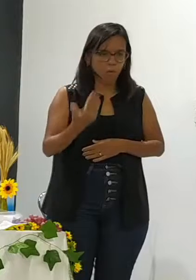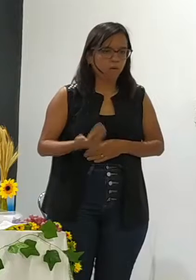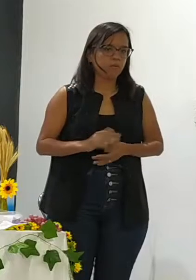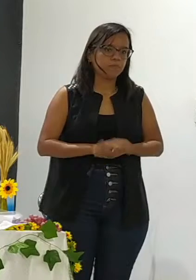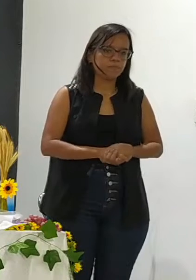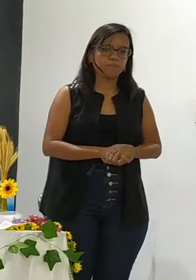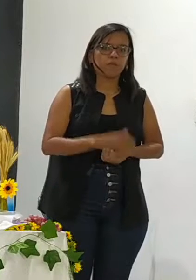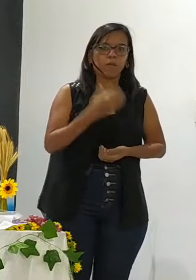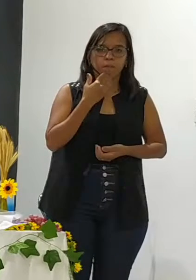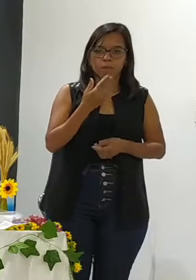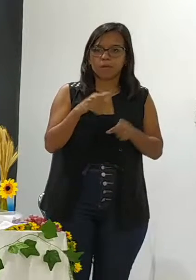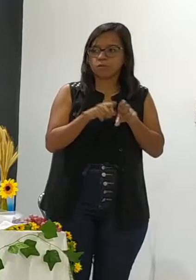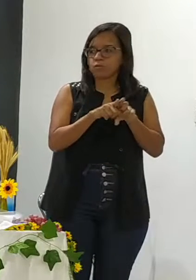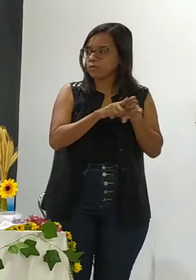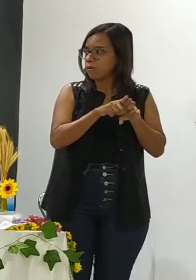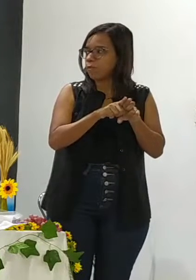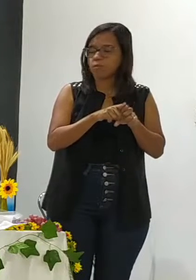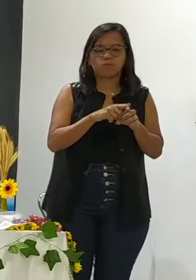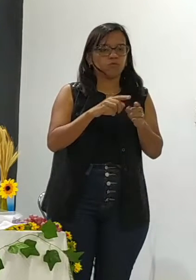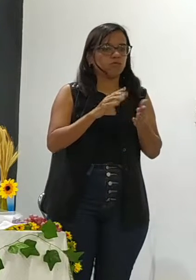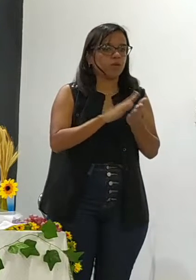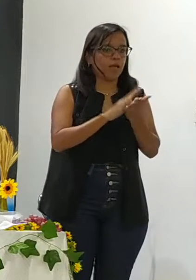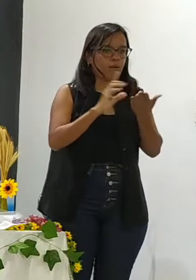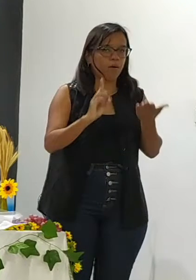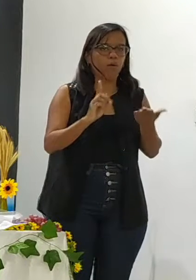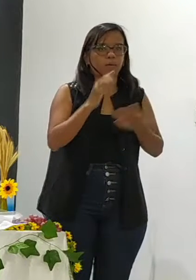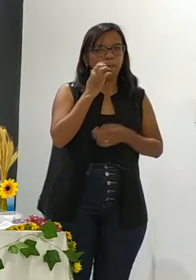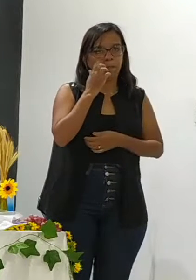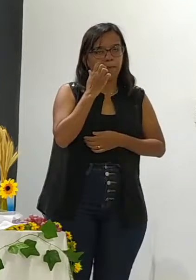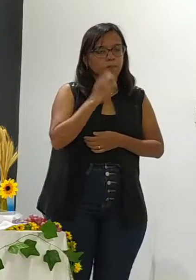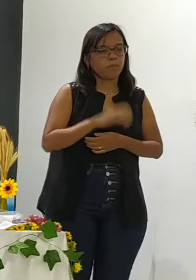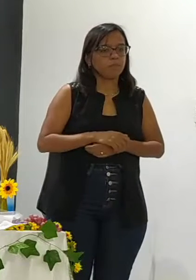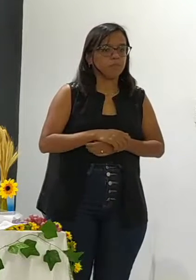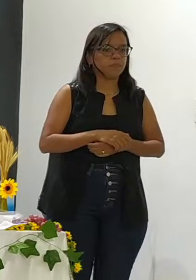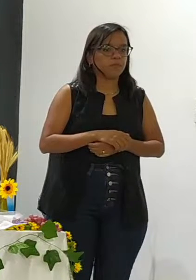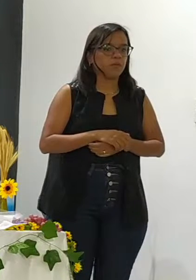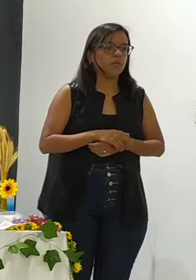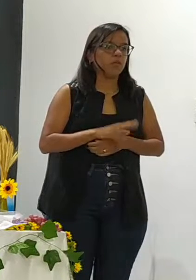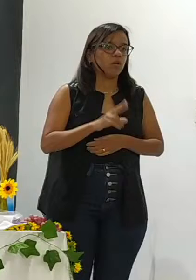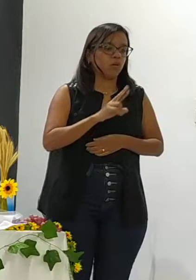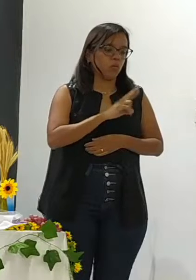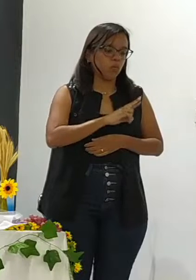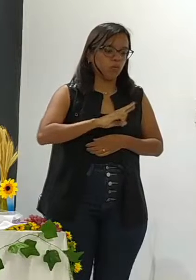E eu peço aos irmãos que abram a palavra de Deus no livro de Ruth.